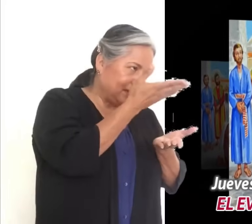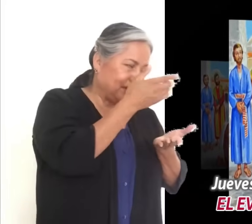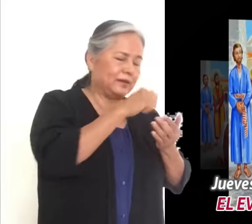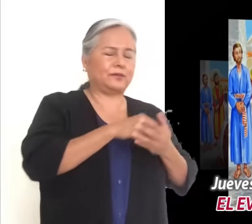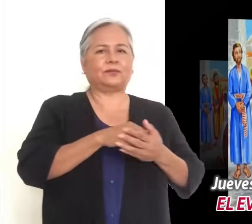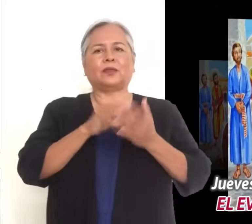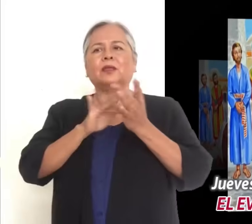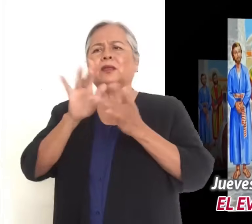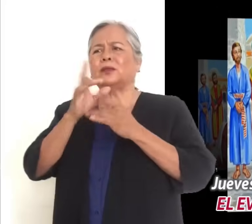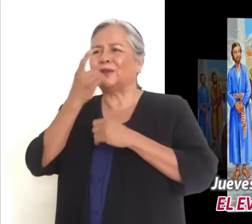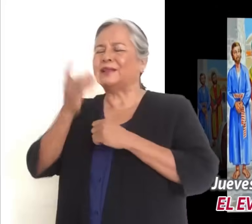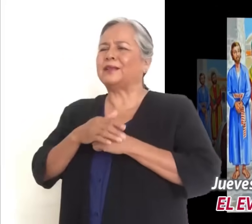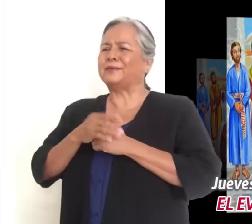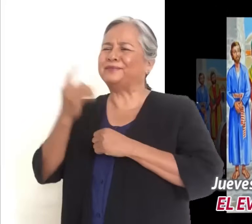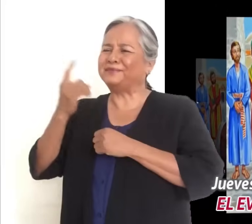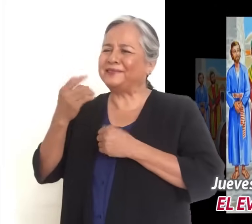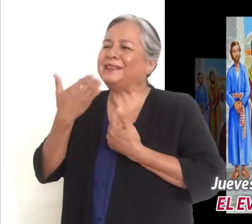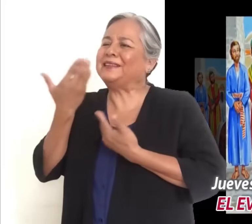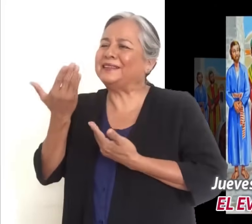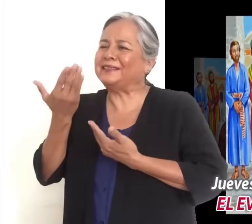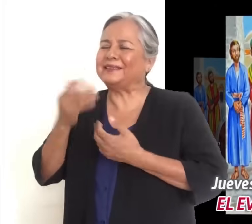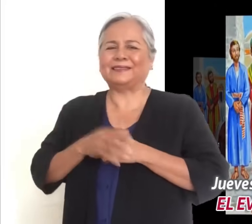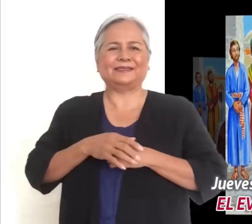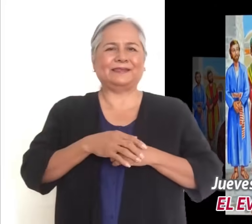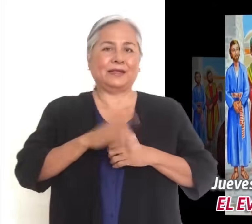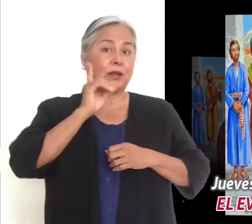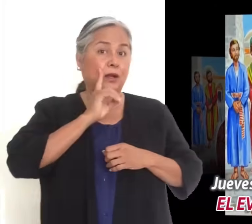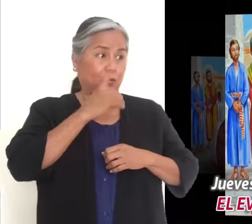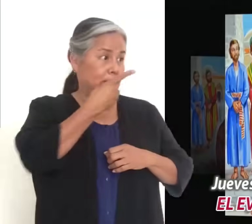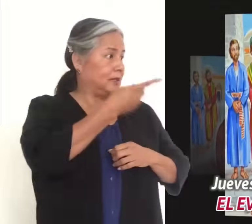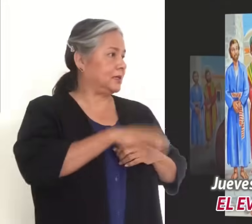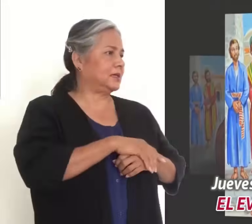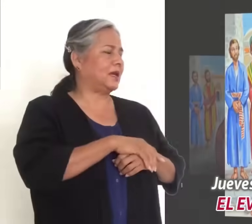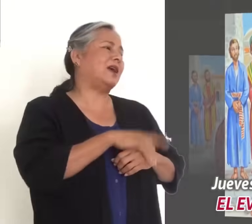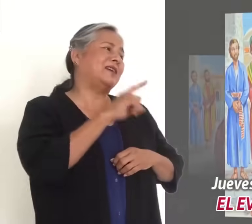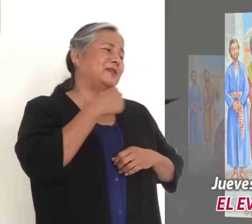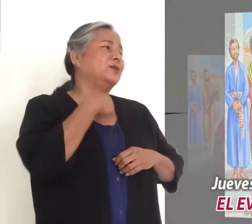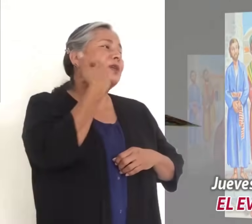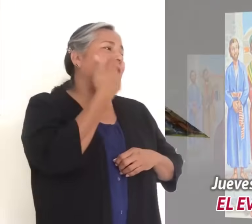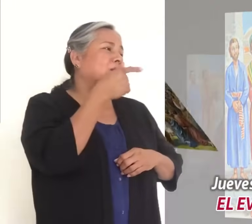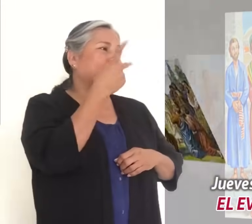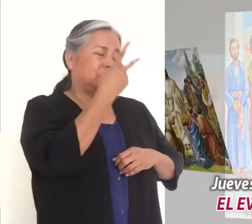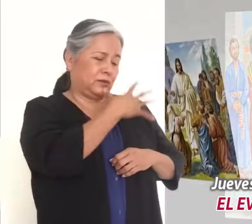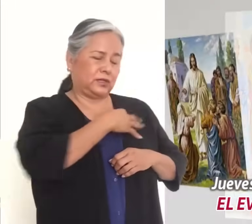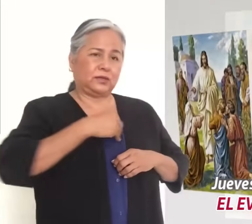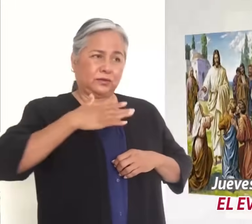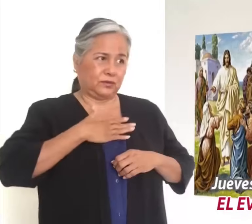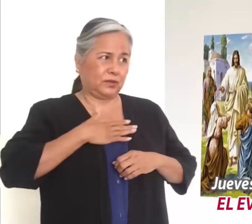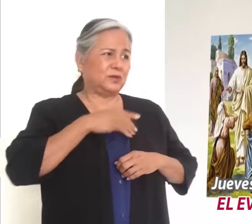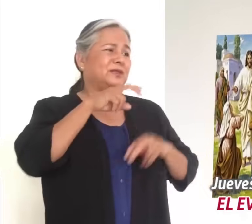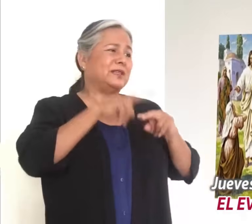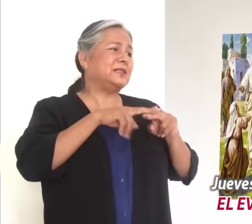ellos y se postró para hacerle una petición. Él le preguntó, ¿qué deseas? Ella respondió,